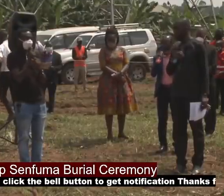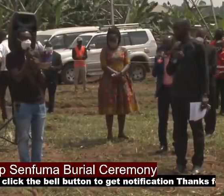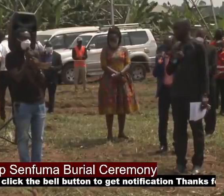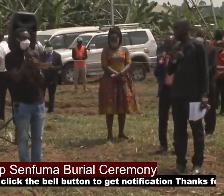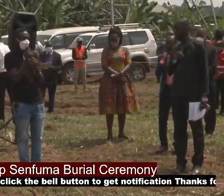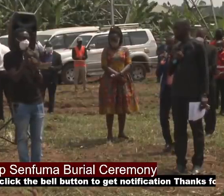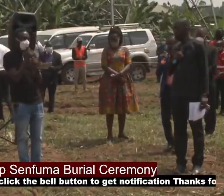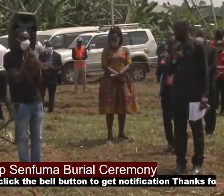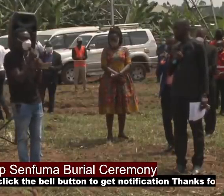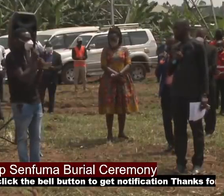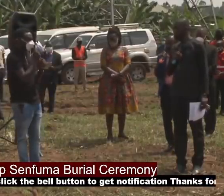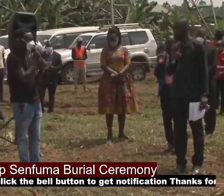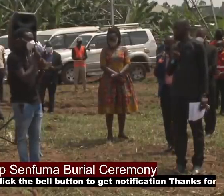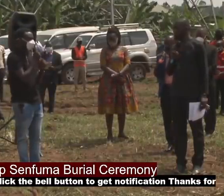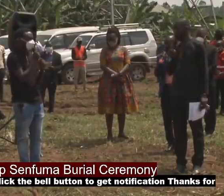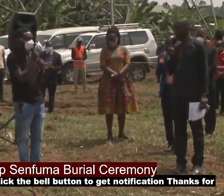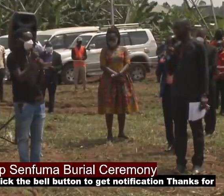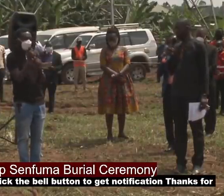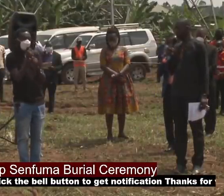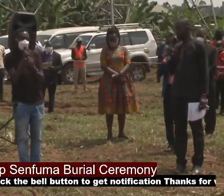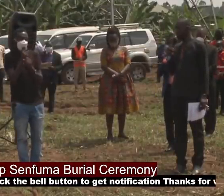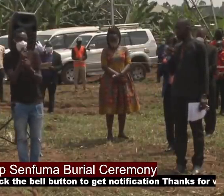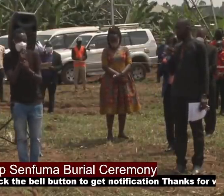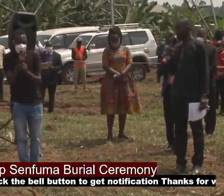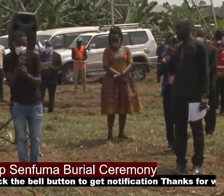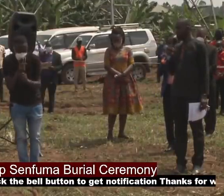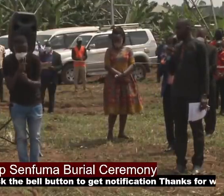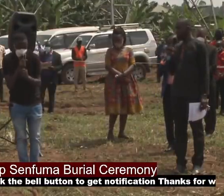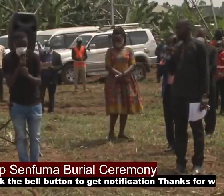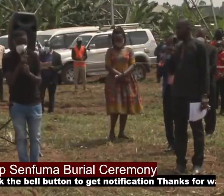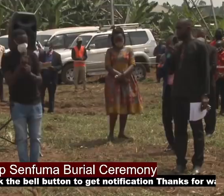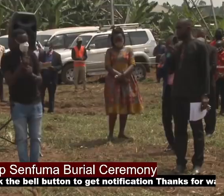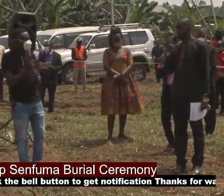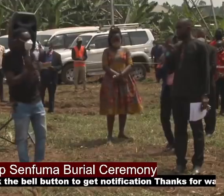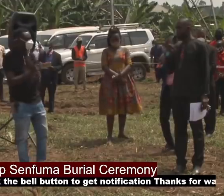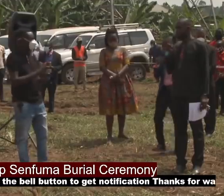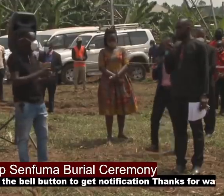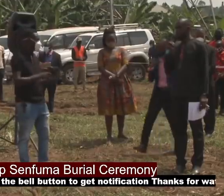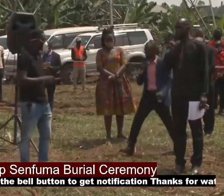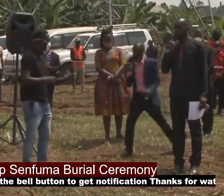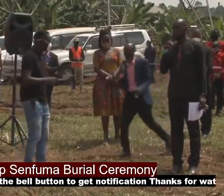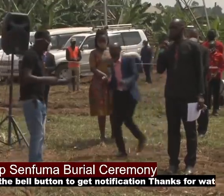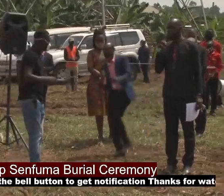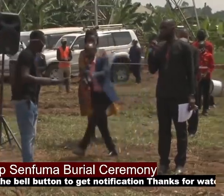gave me 1 million to hope in the burial. Thank you so much.